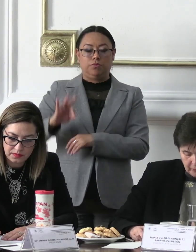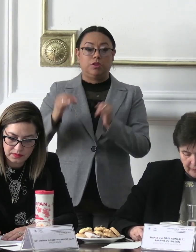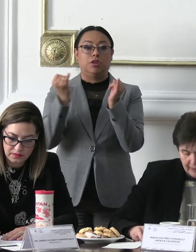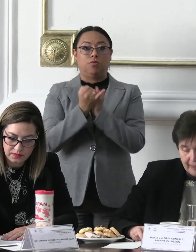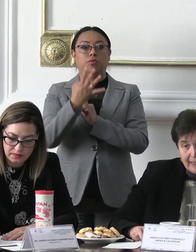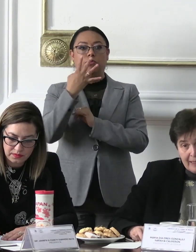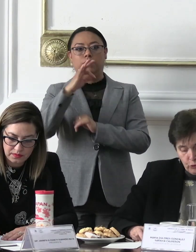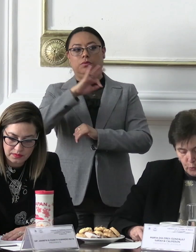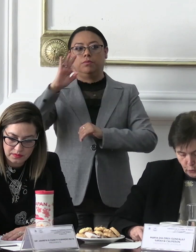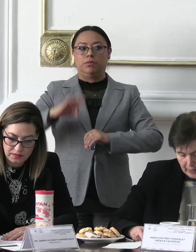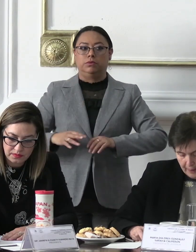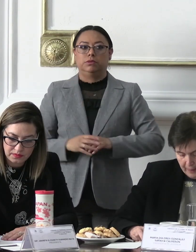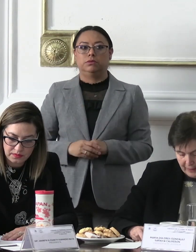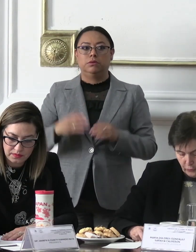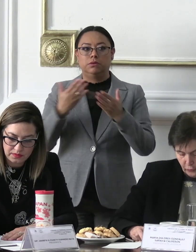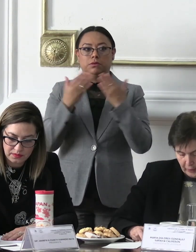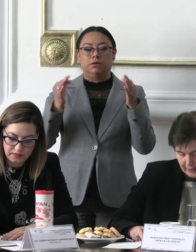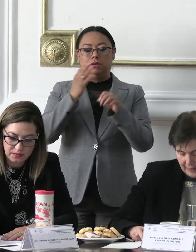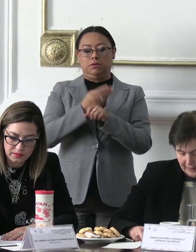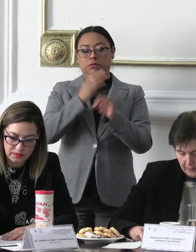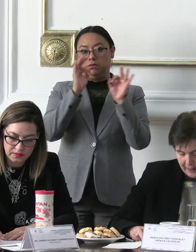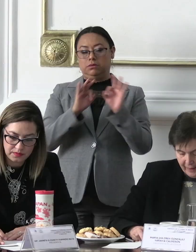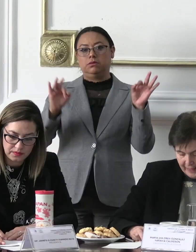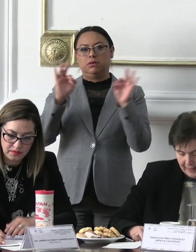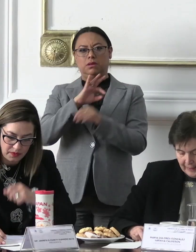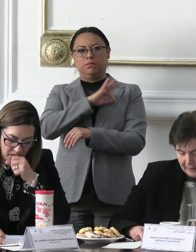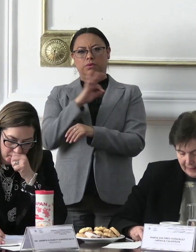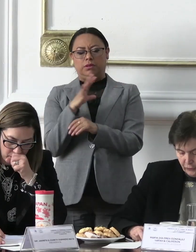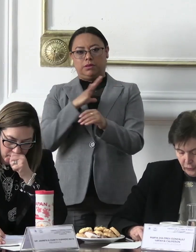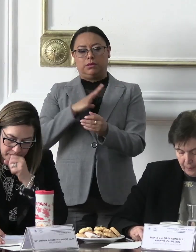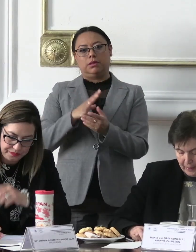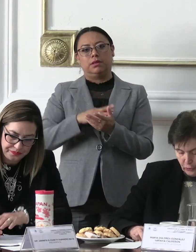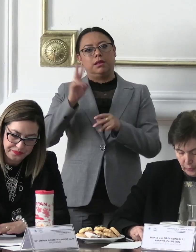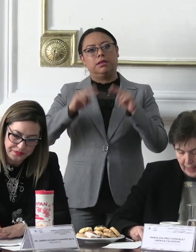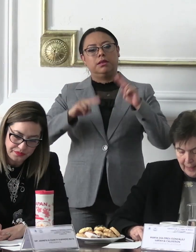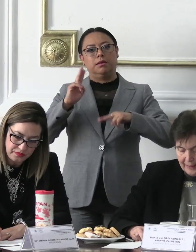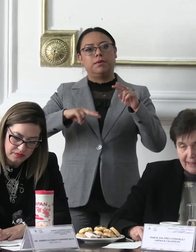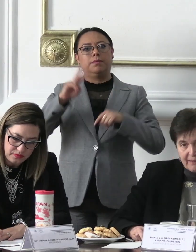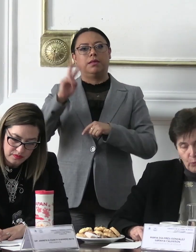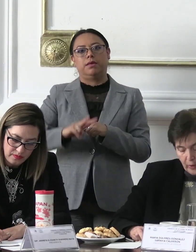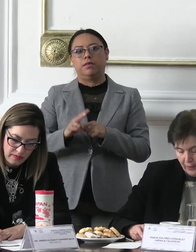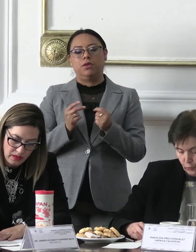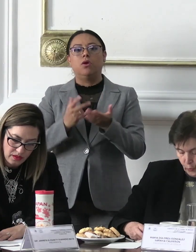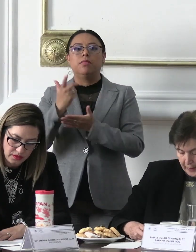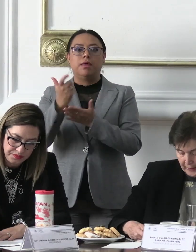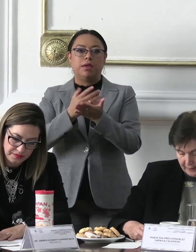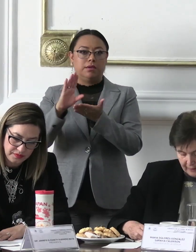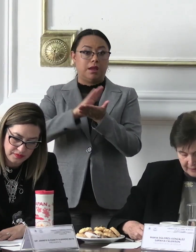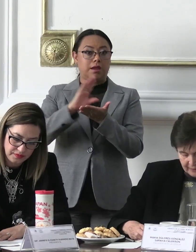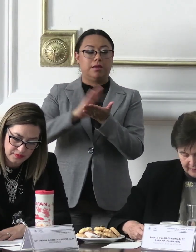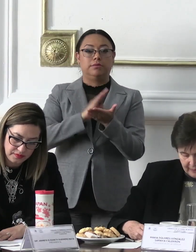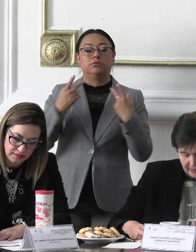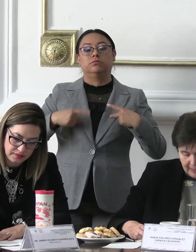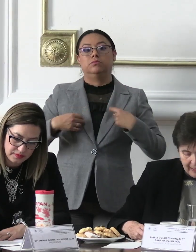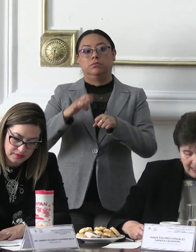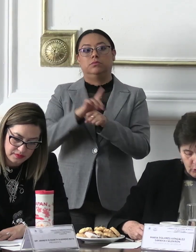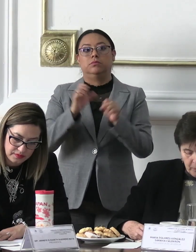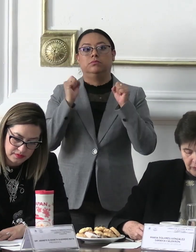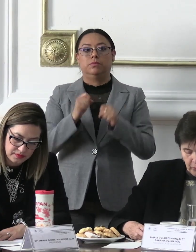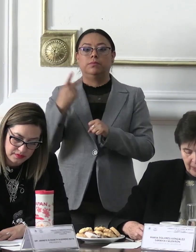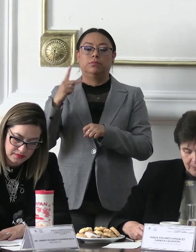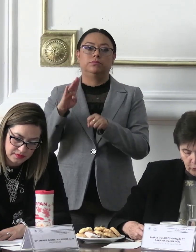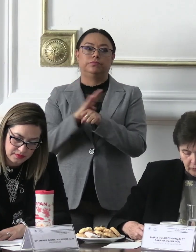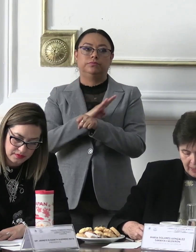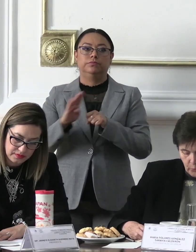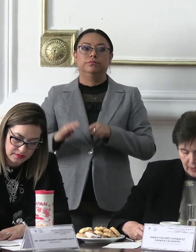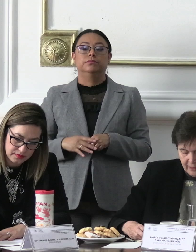4%. Es crucial para sostener el nivel real de ingresos de personal y asegurar su bienestar. La